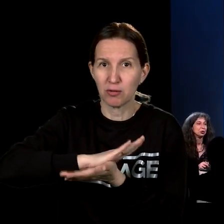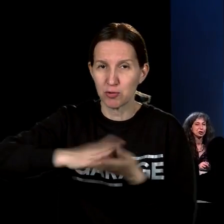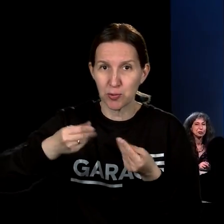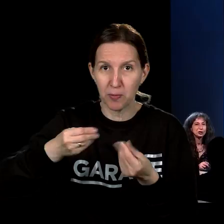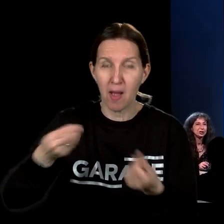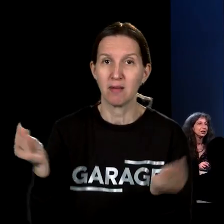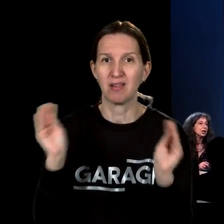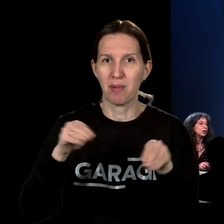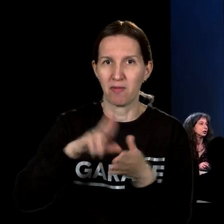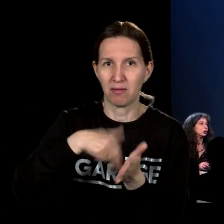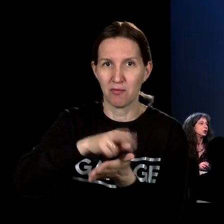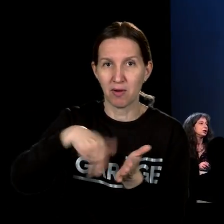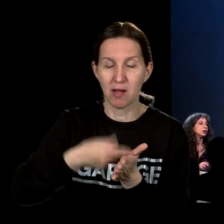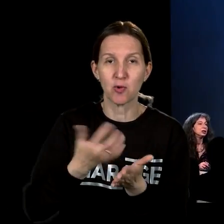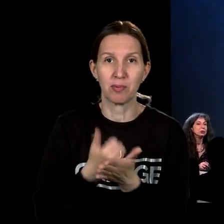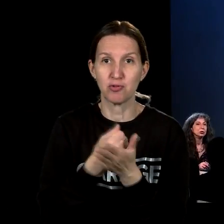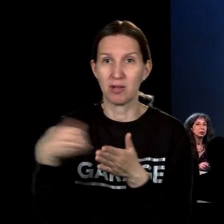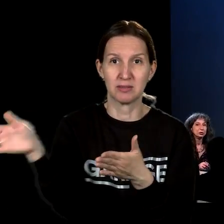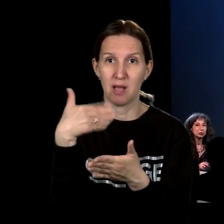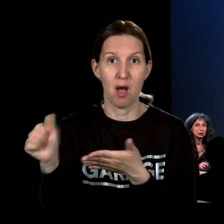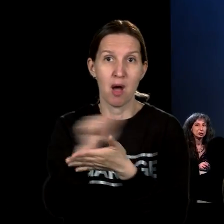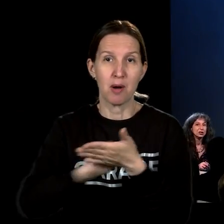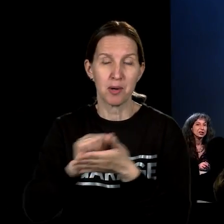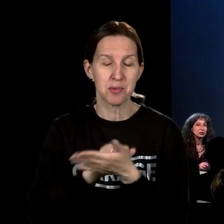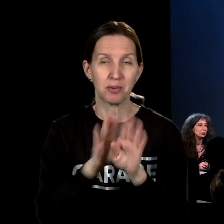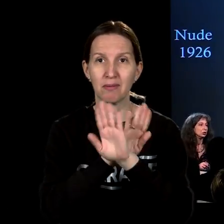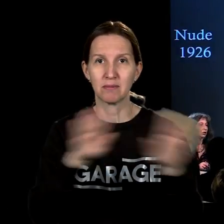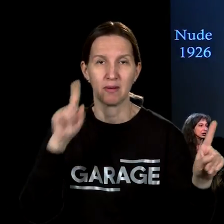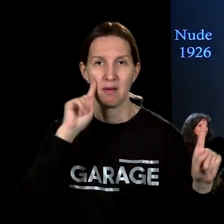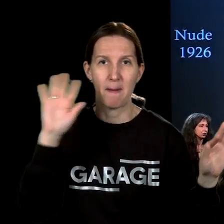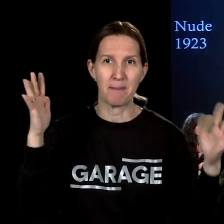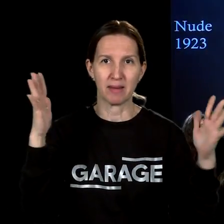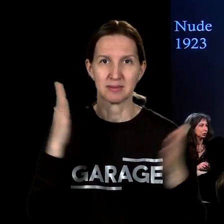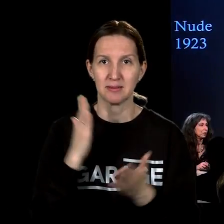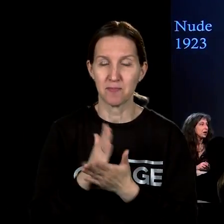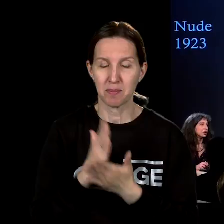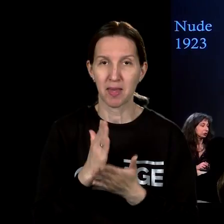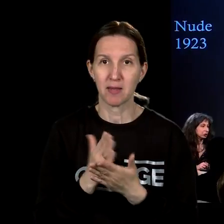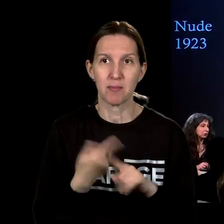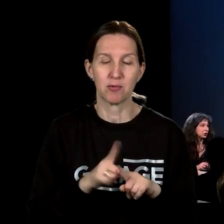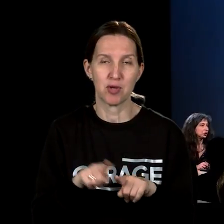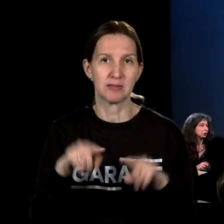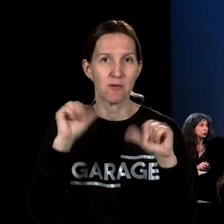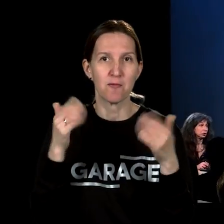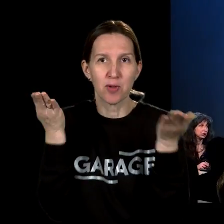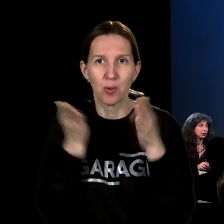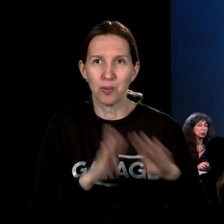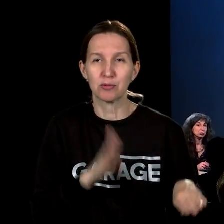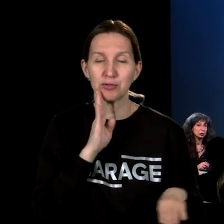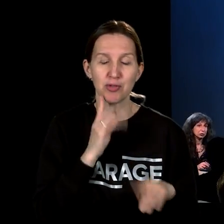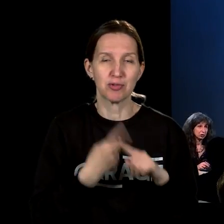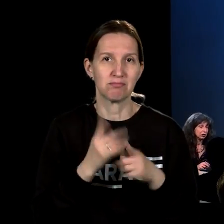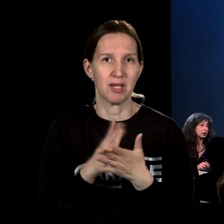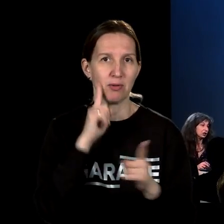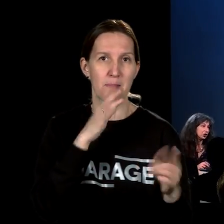светящейся жемчужной белизны, которой наделены его тела, его героинь, которых он изображает, он в